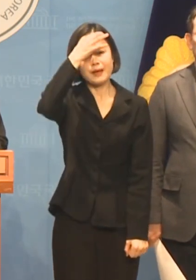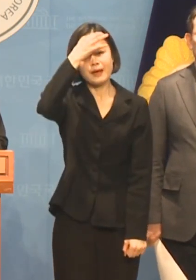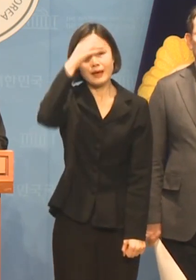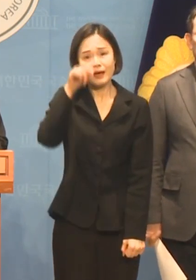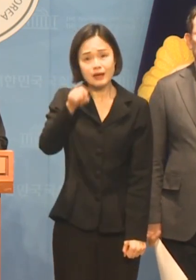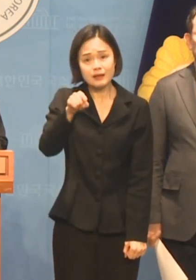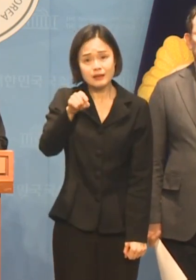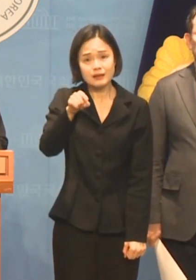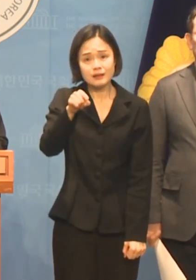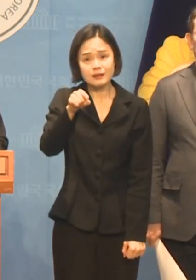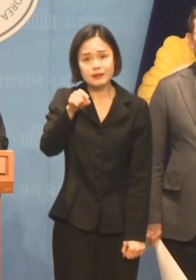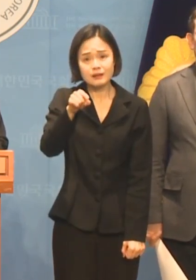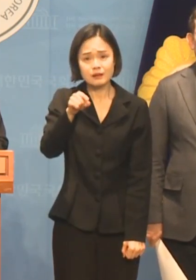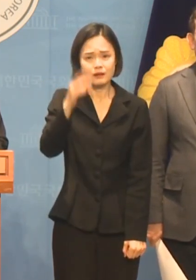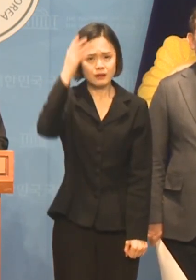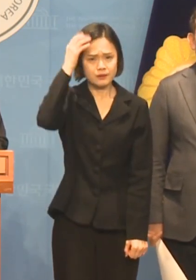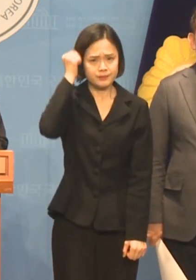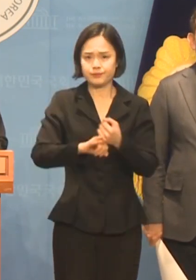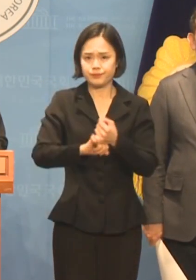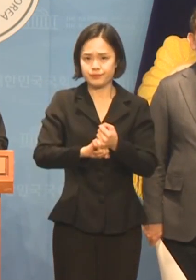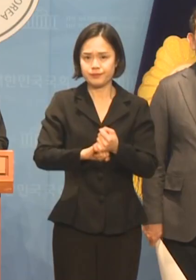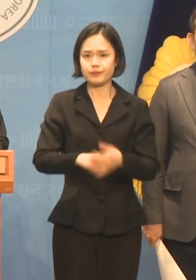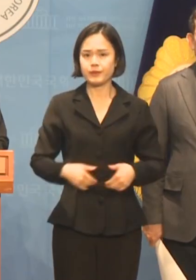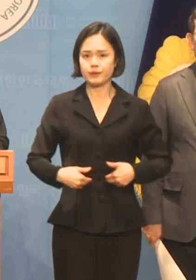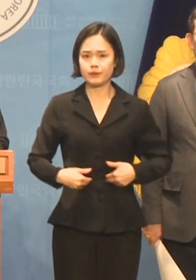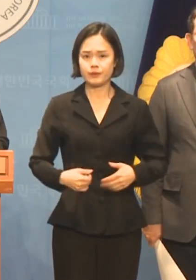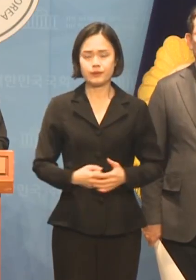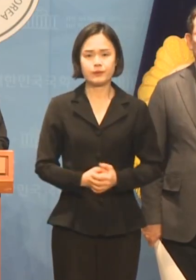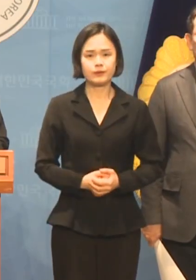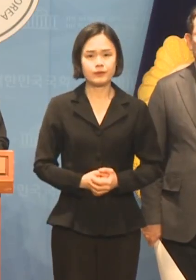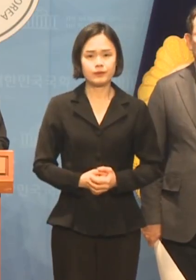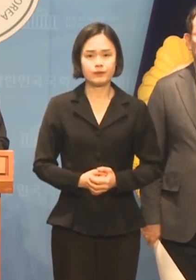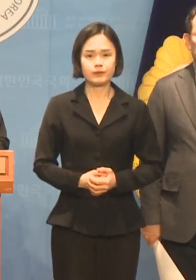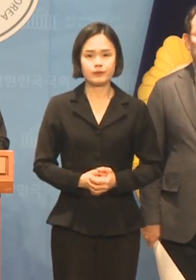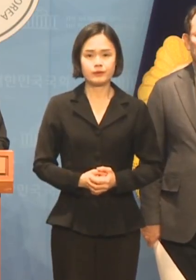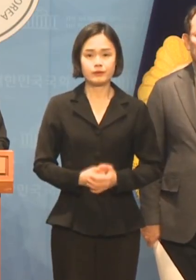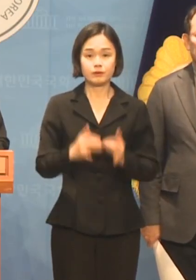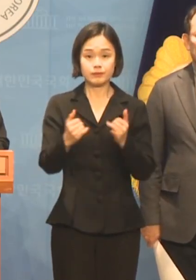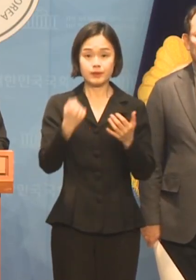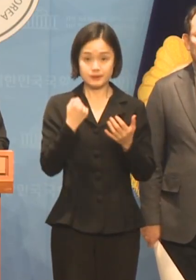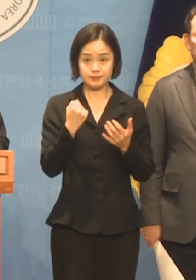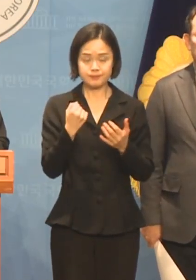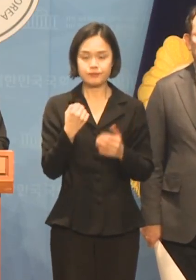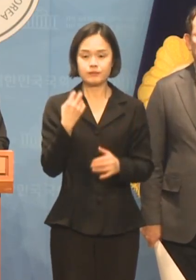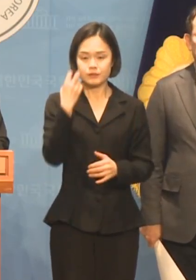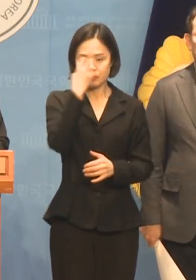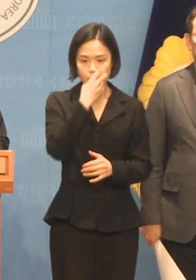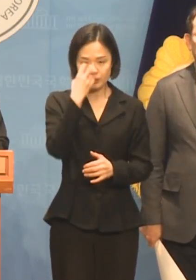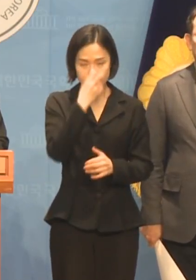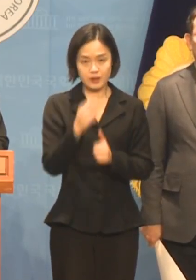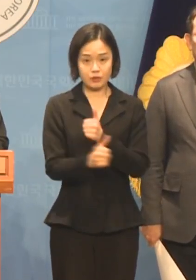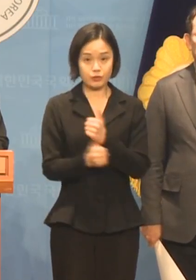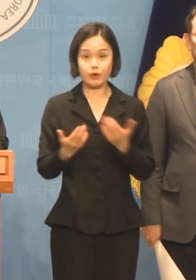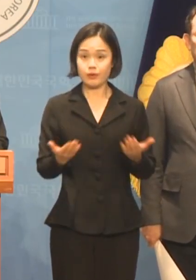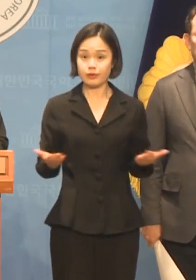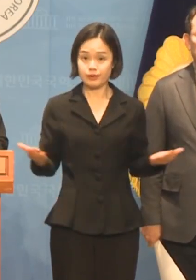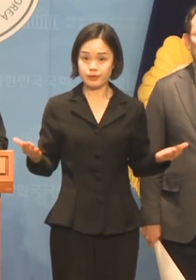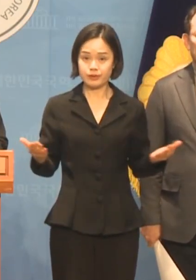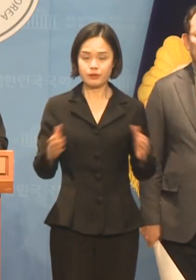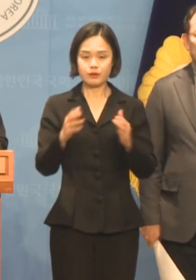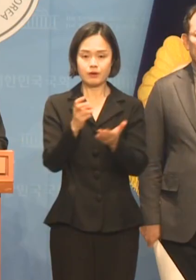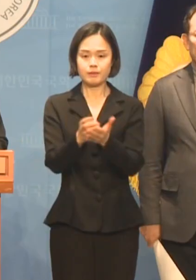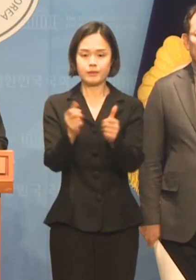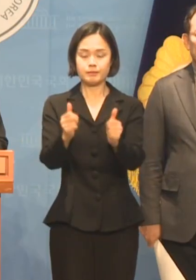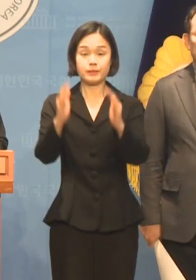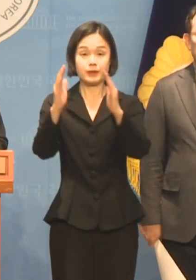것을 결코 잊어서는 안 될 것입니다. 우리 국민의힘 국정조사위원들은 헌법재판소와 사법부의